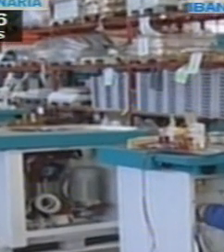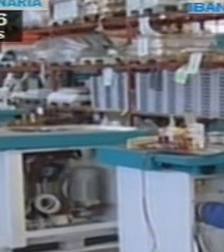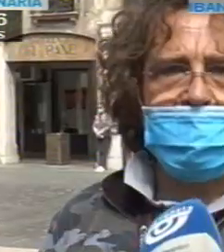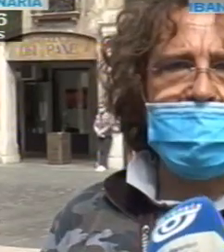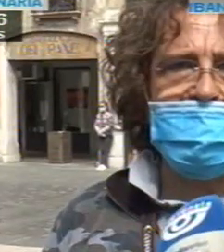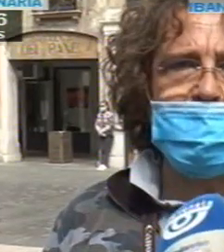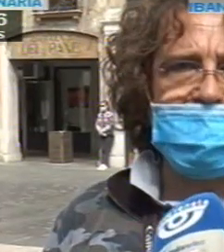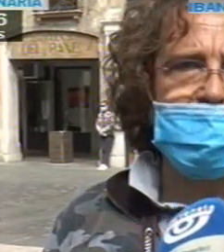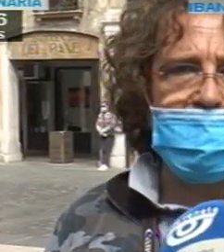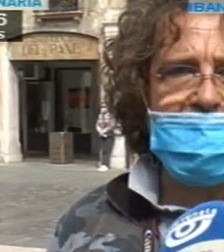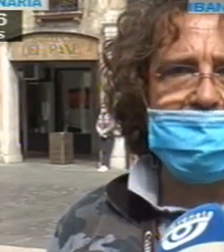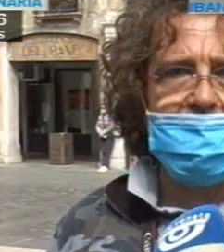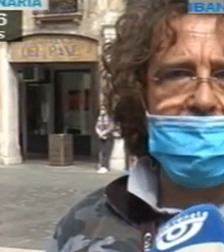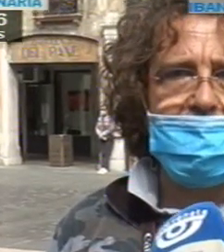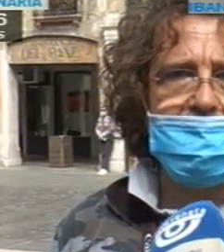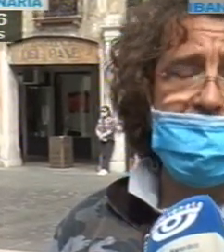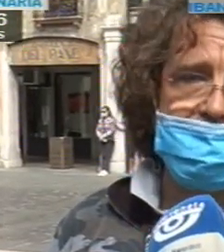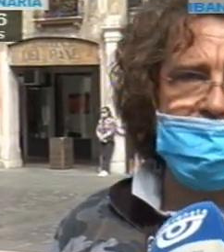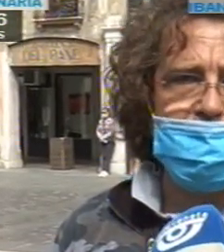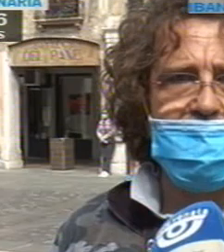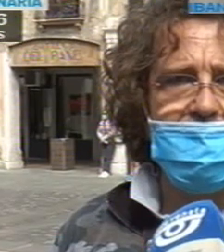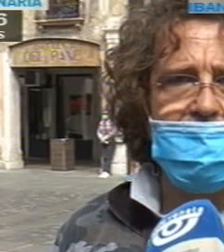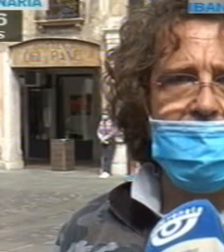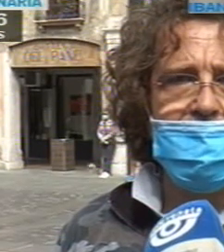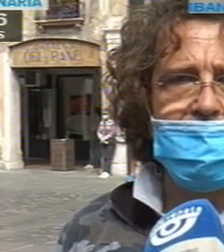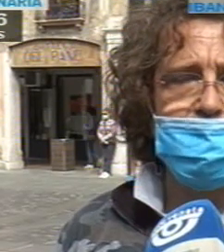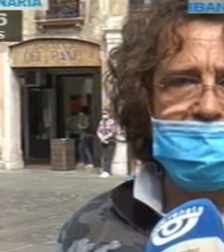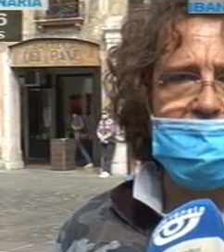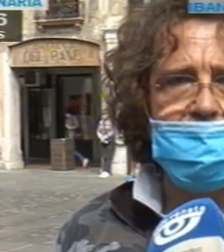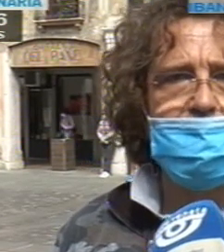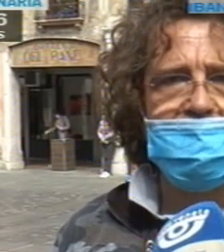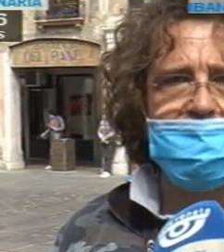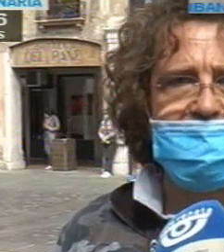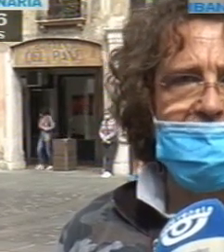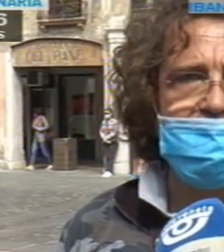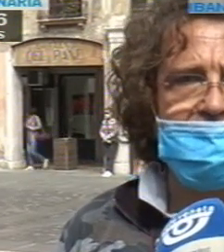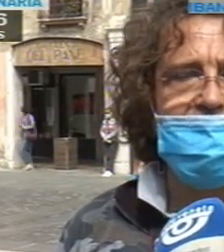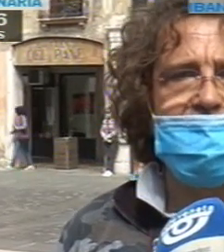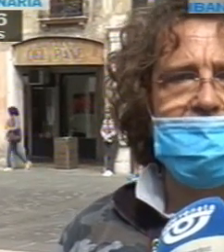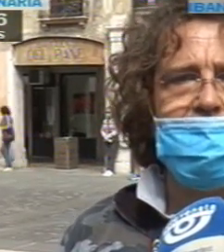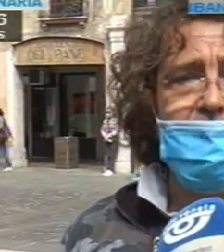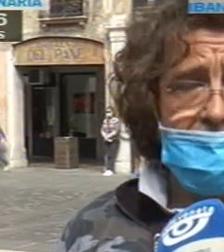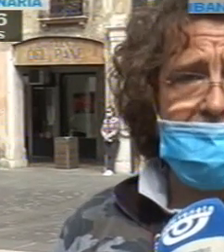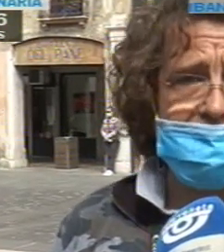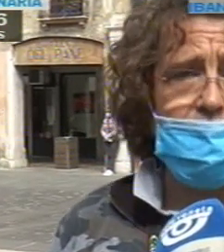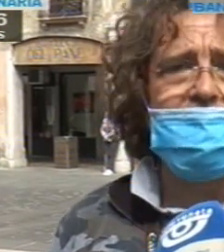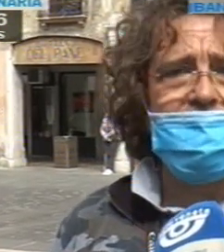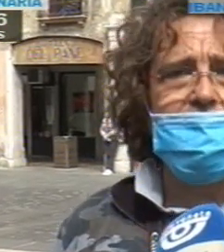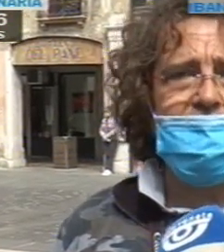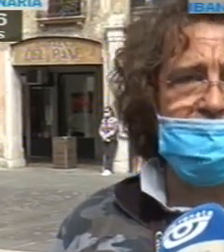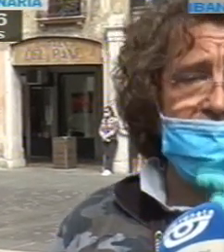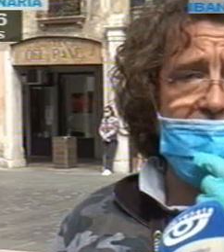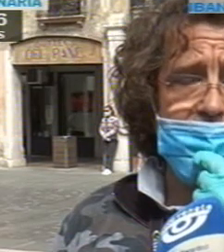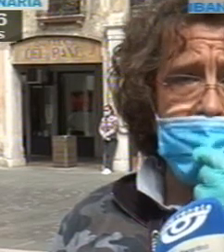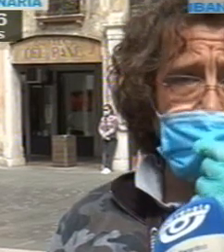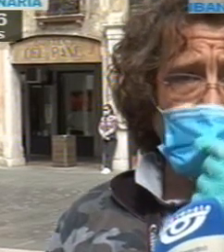fa. Diciamo che venivamo già da un trimestre negativo, perché ha dimostrato novembre, dicembre, gennaio già di aver lasciato a casa oltre